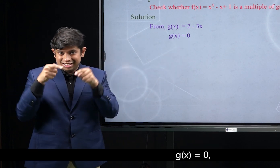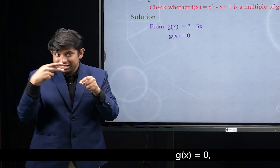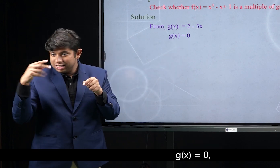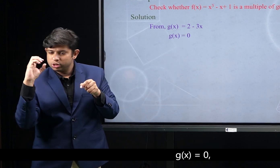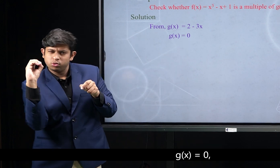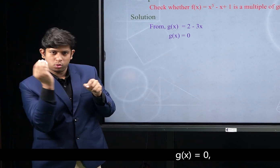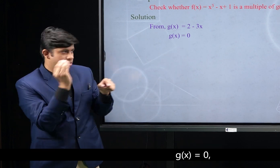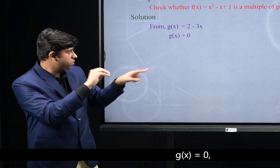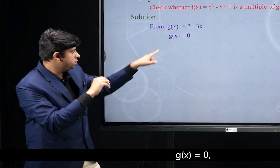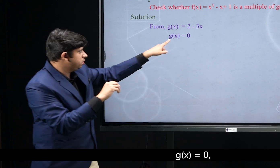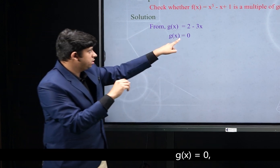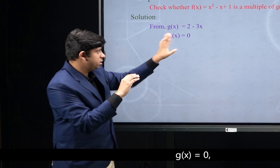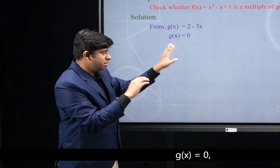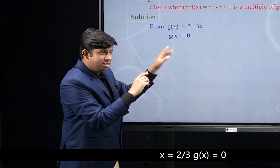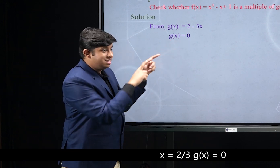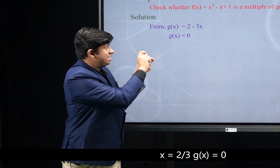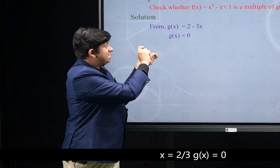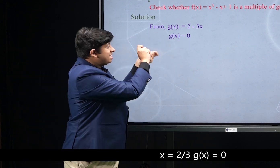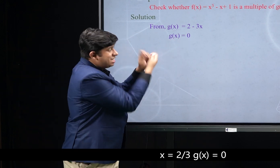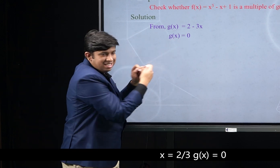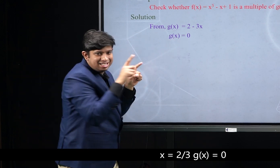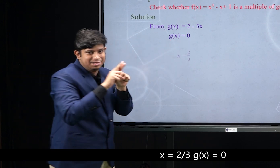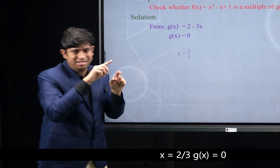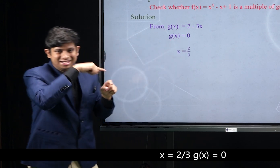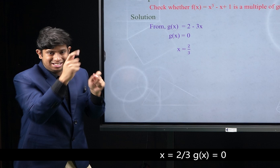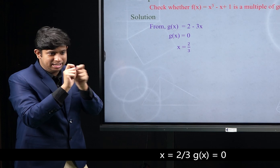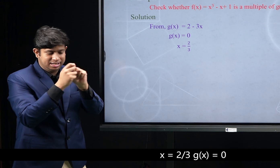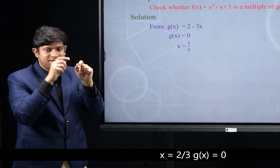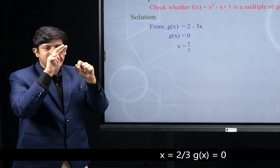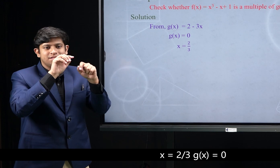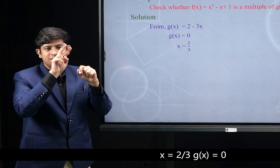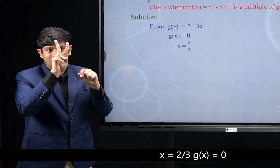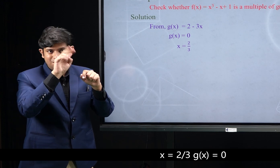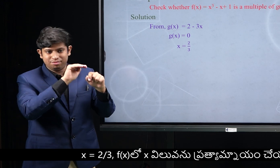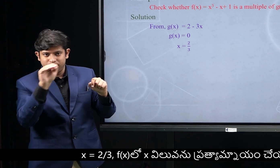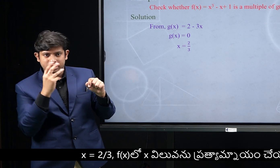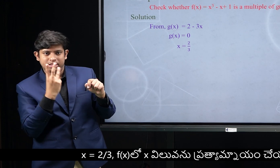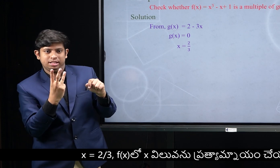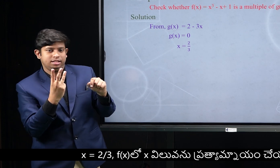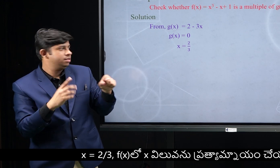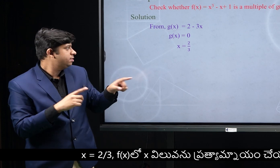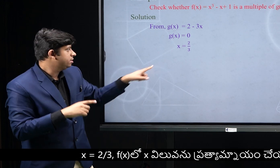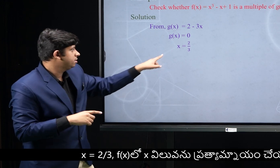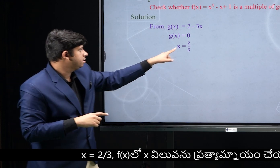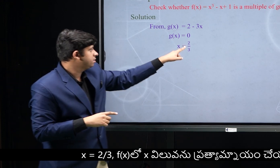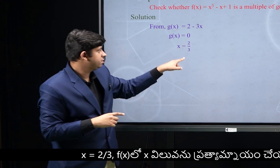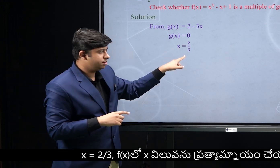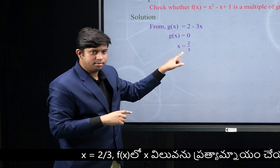gx 0, x 2/3. x 2/3. fxలో